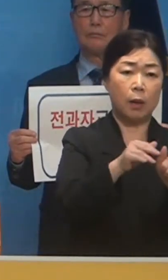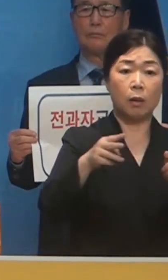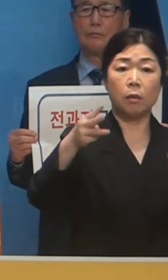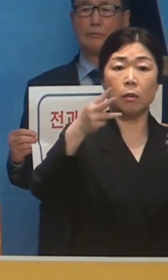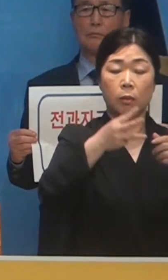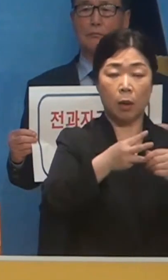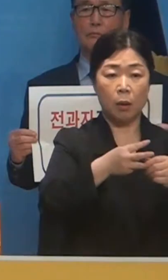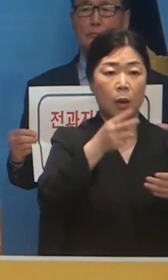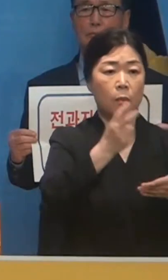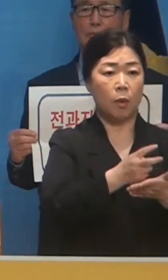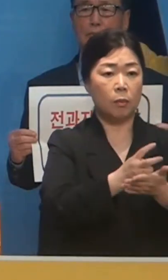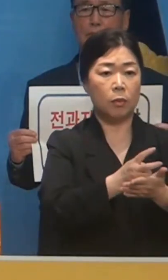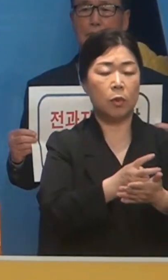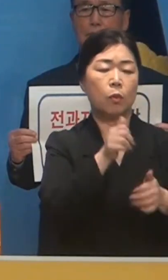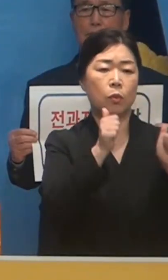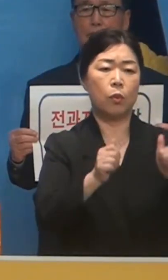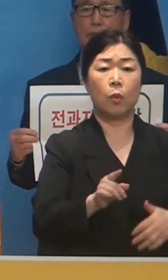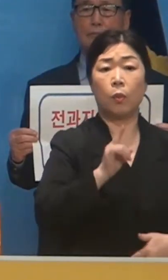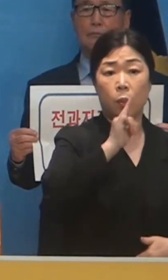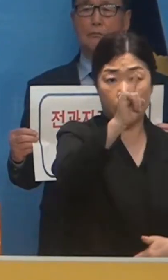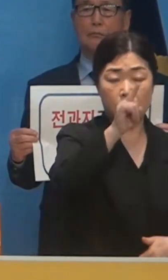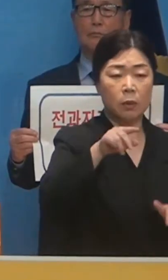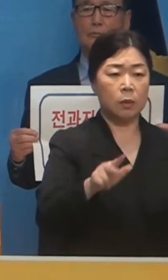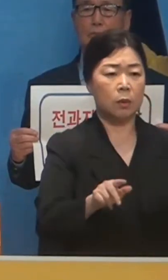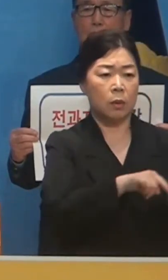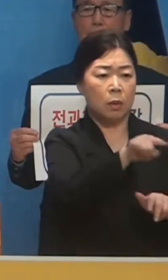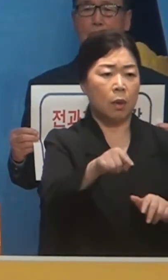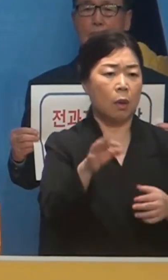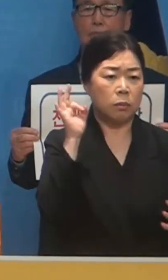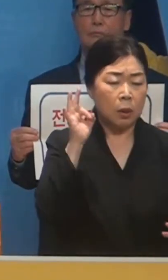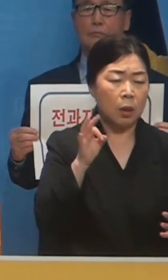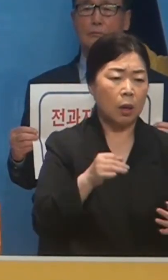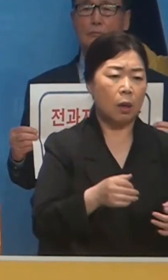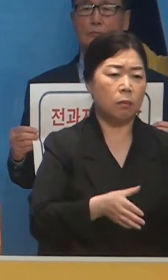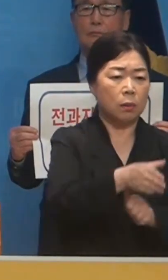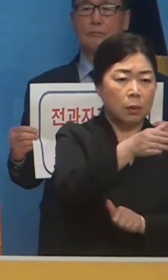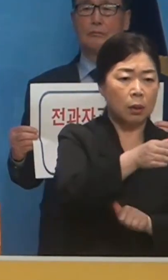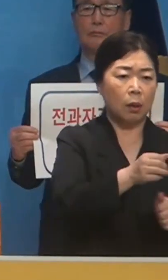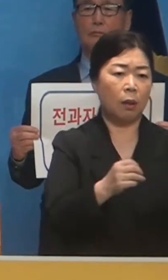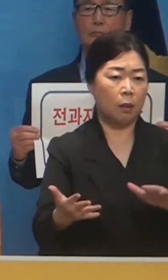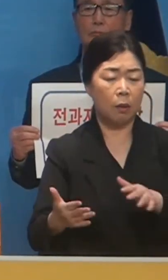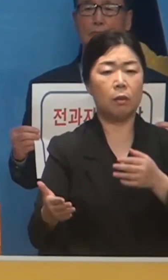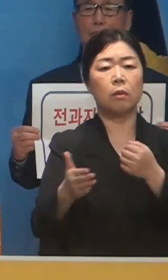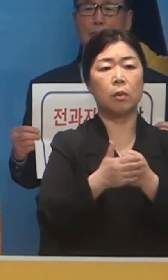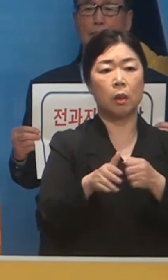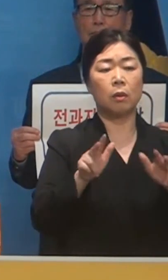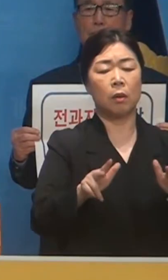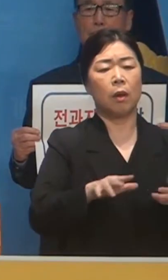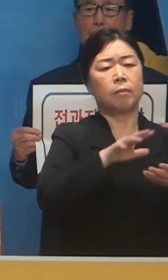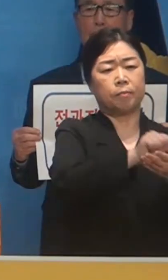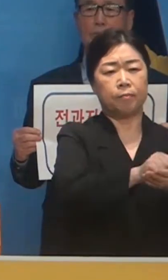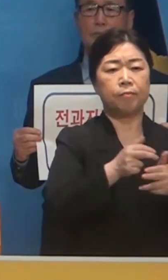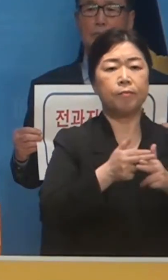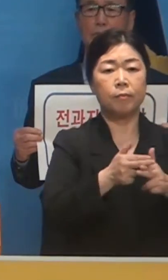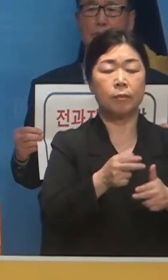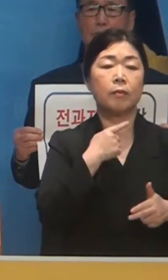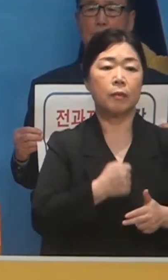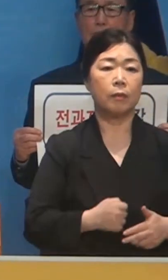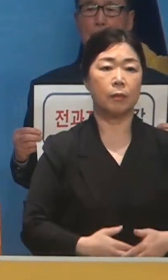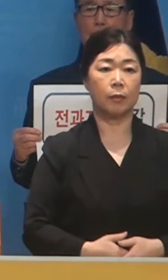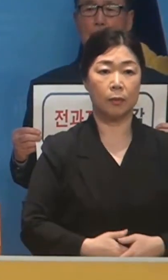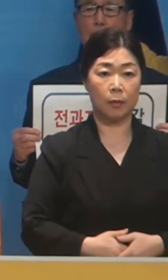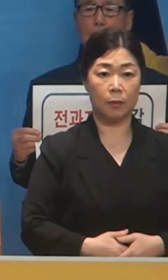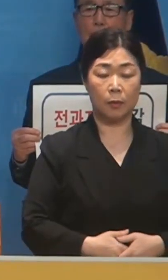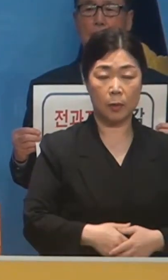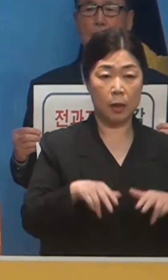3단계, 법정 소송 절차를 통해 현장을 무력화시킴으로써 현장 길들이기를 넘어 거점화를 이루어왔습니다.